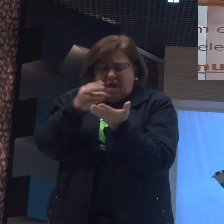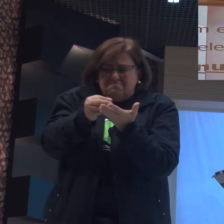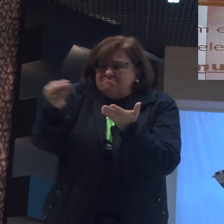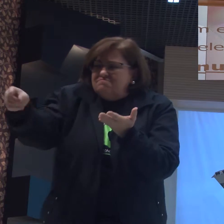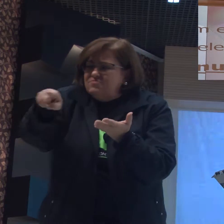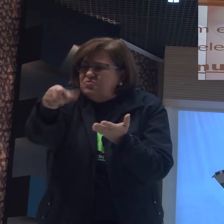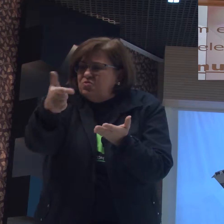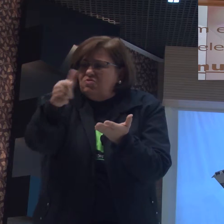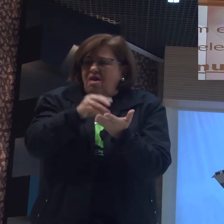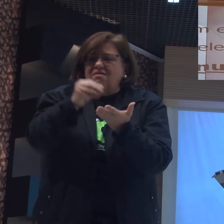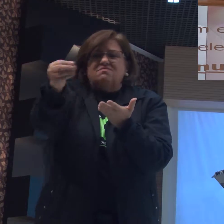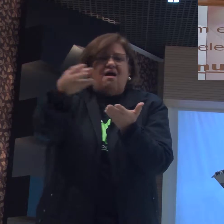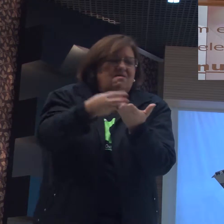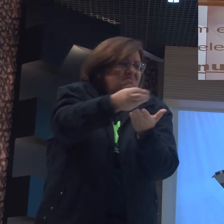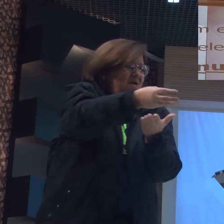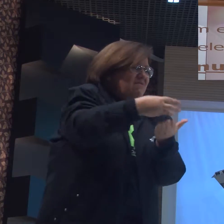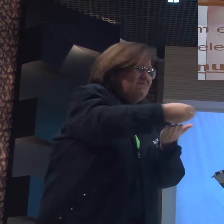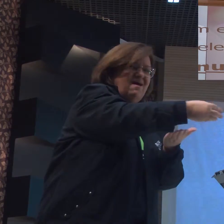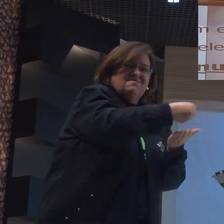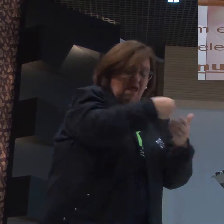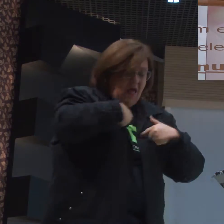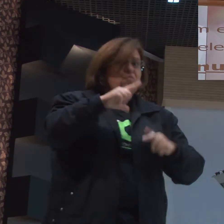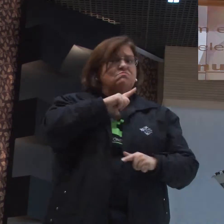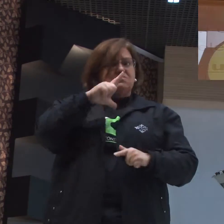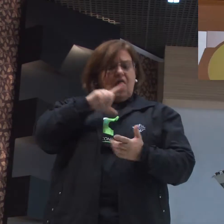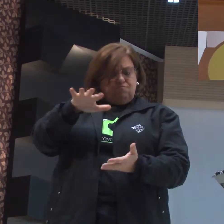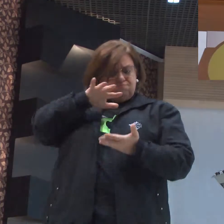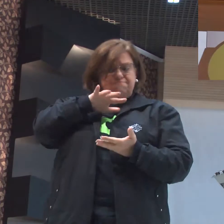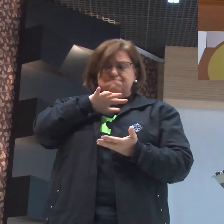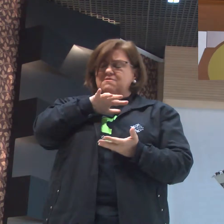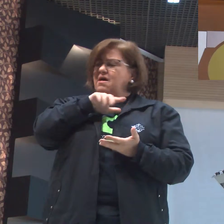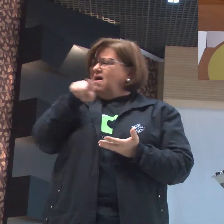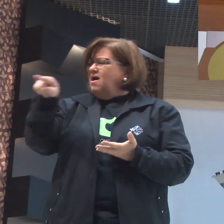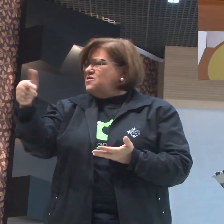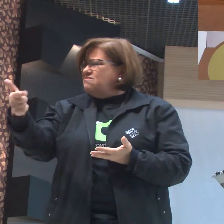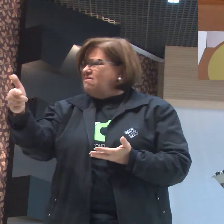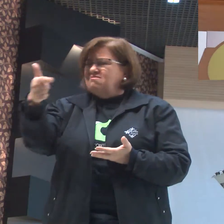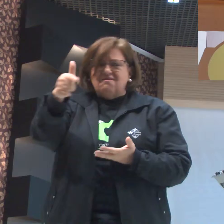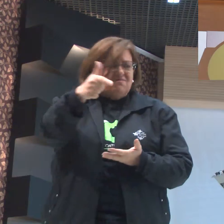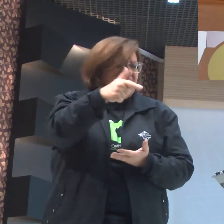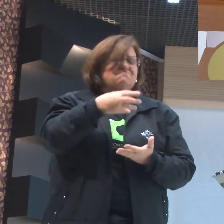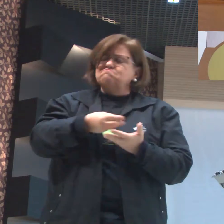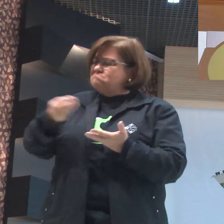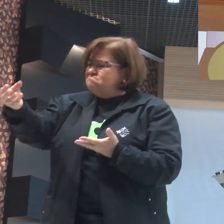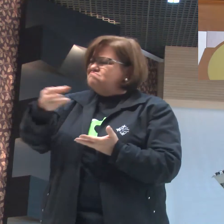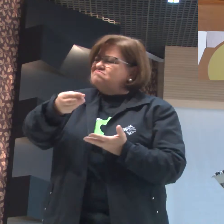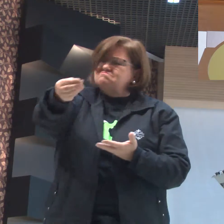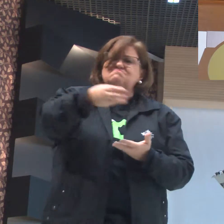E o texto relata ações solidárias. O livro de Atos relata